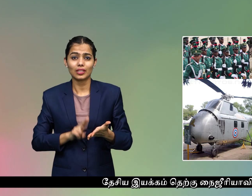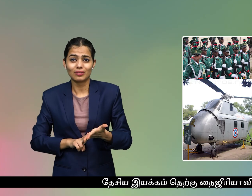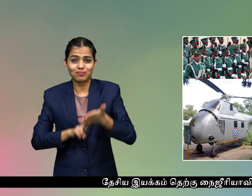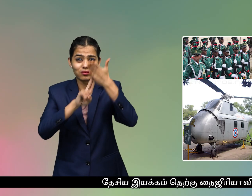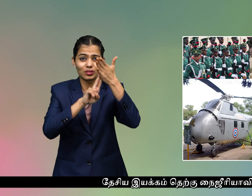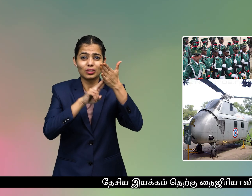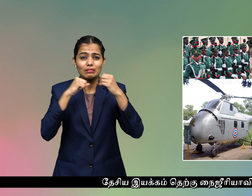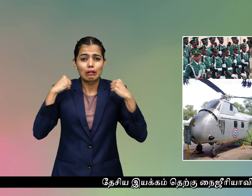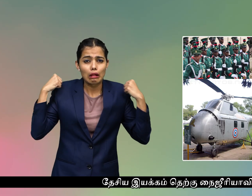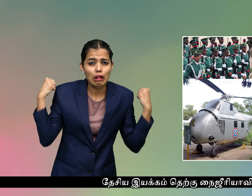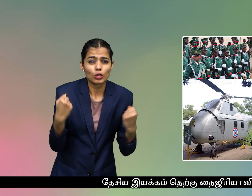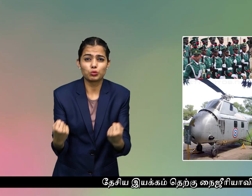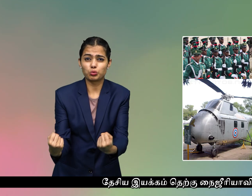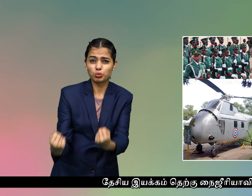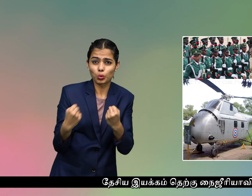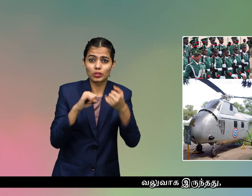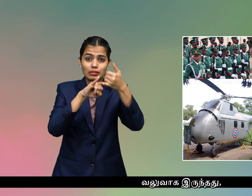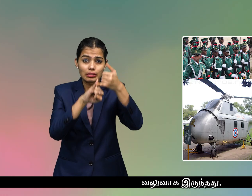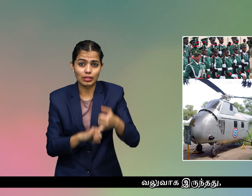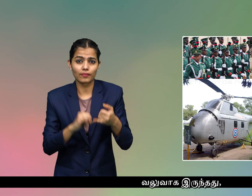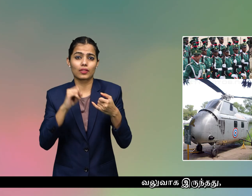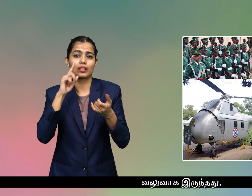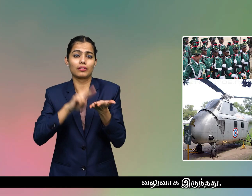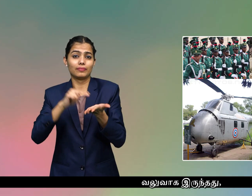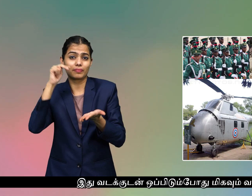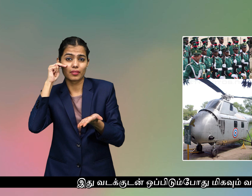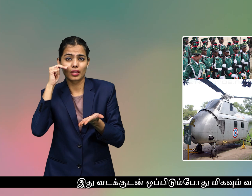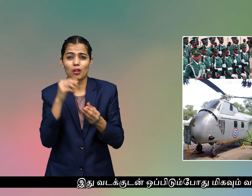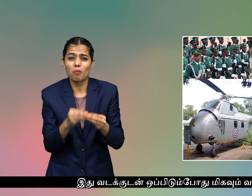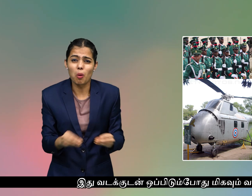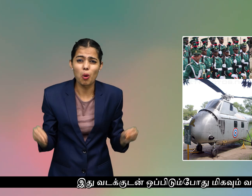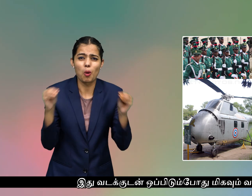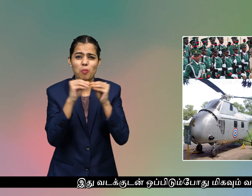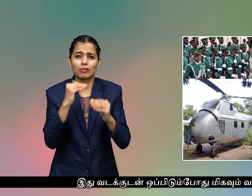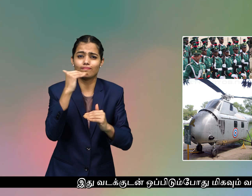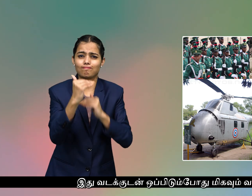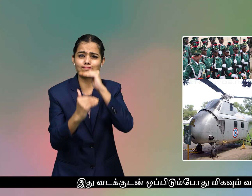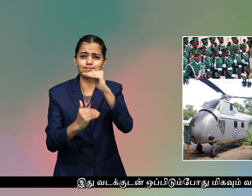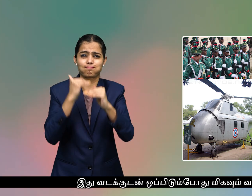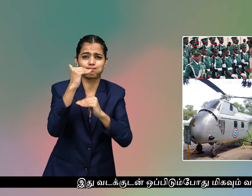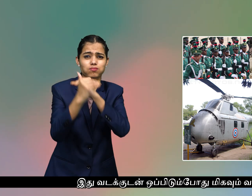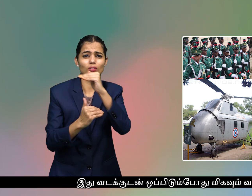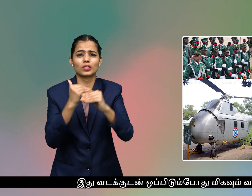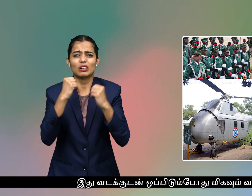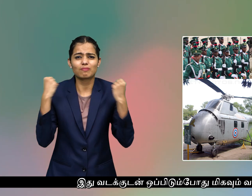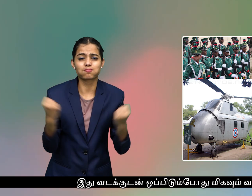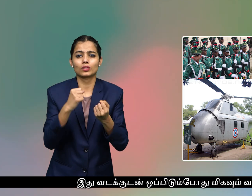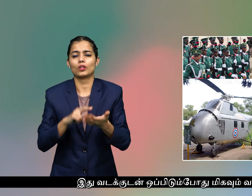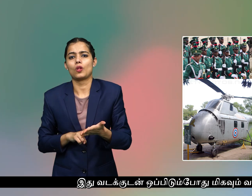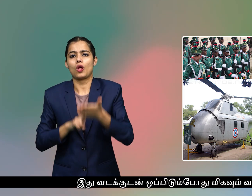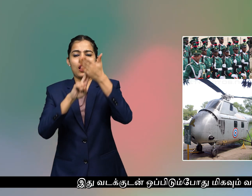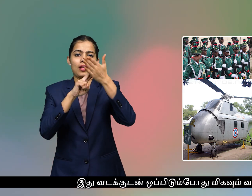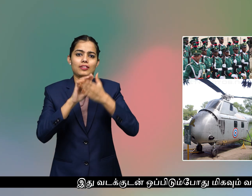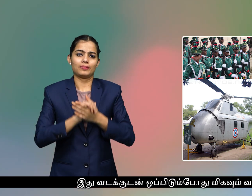தேசிய இயக்கம் தெற்கு நைஜீரியாவில் வலுவாக இருந்தது. இது வடக்குடன் ஒப்பிடும்போது மிகவும் வளர்ந்தது.